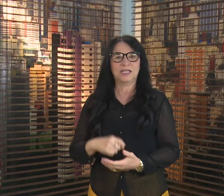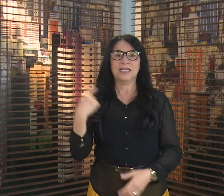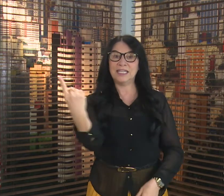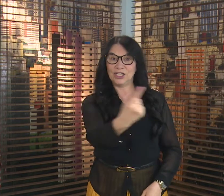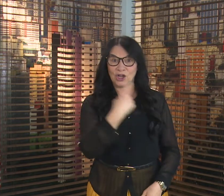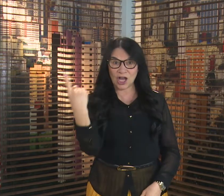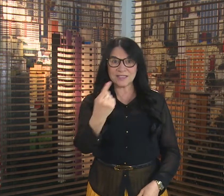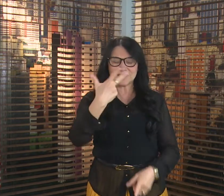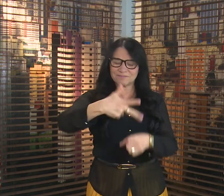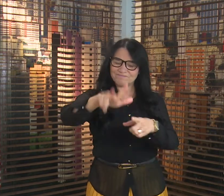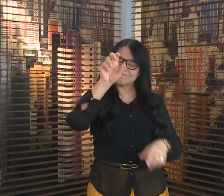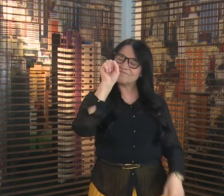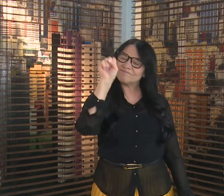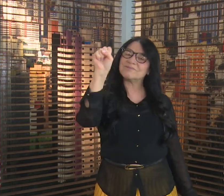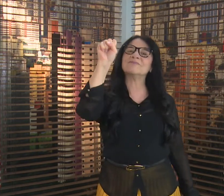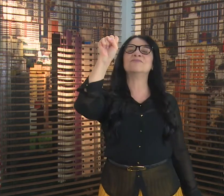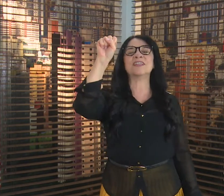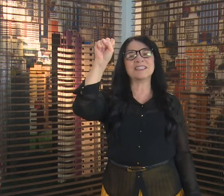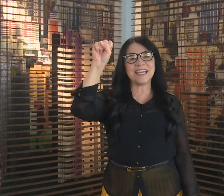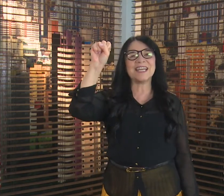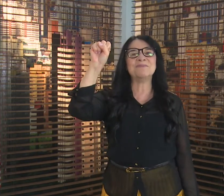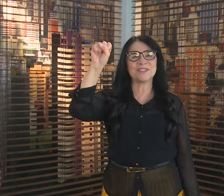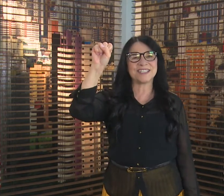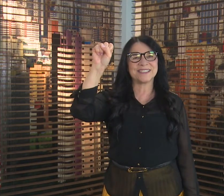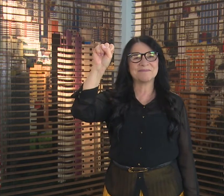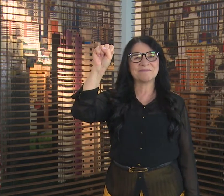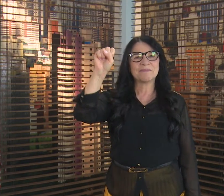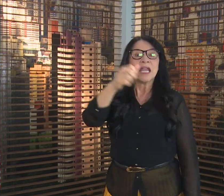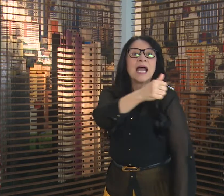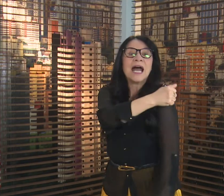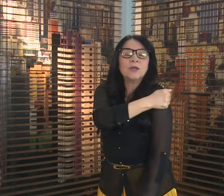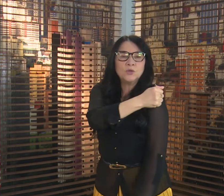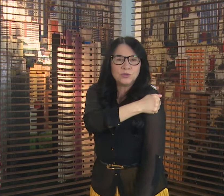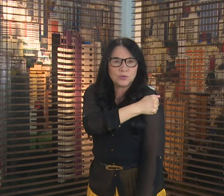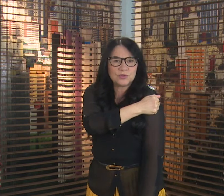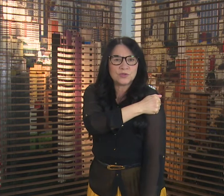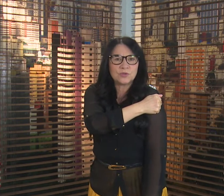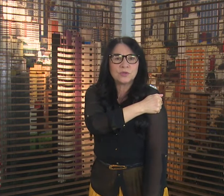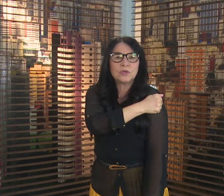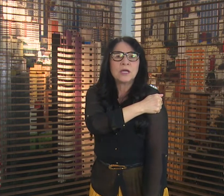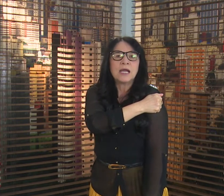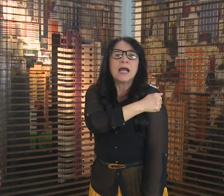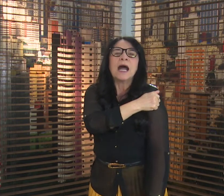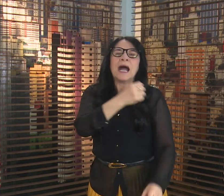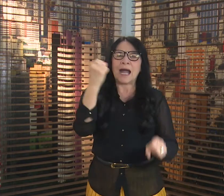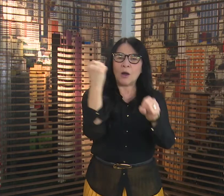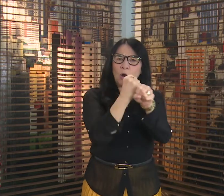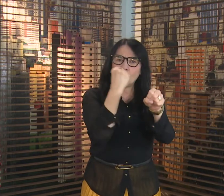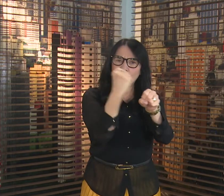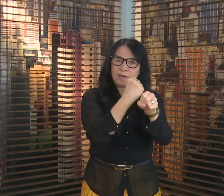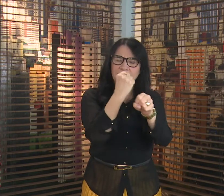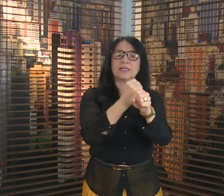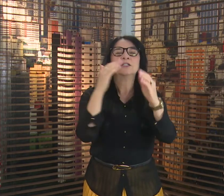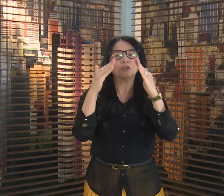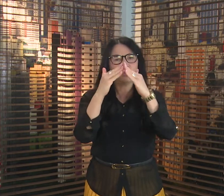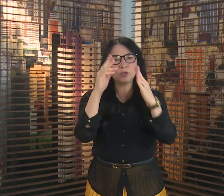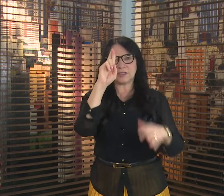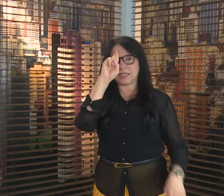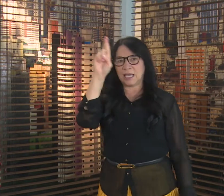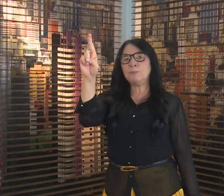e nós venceremos. Alunos, a obra do